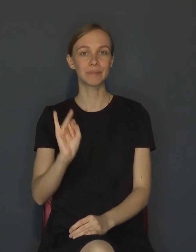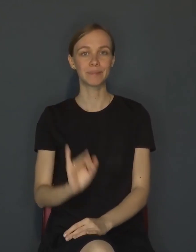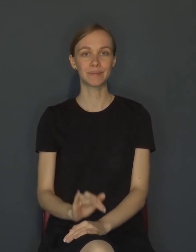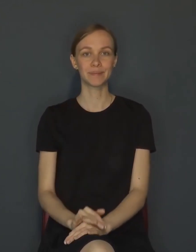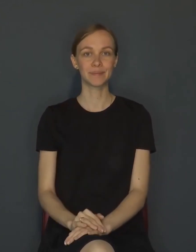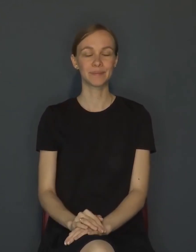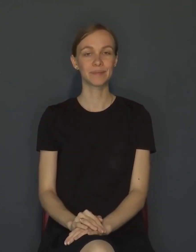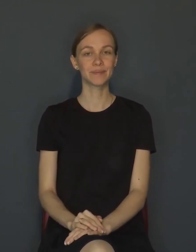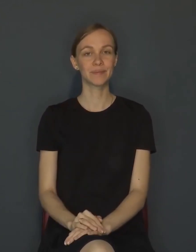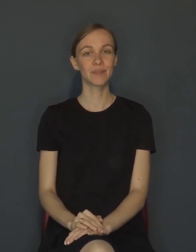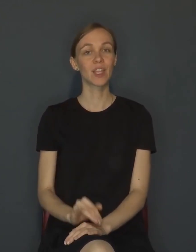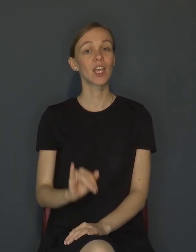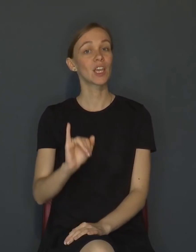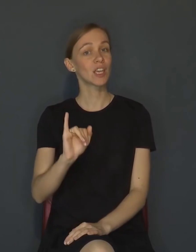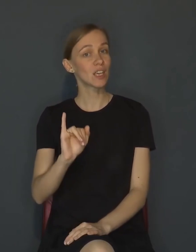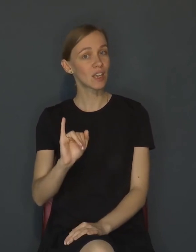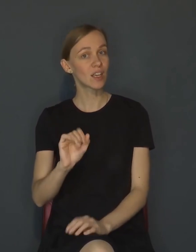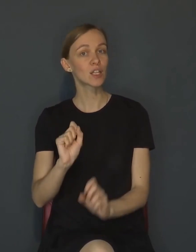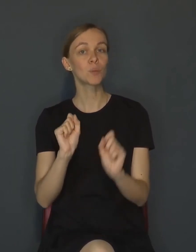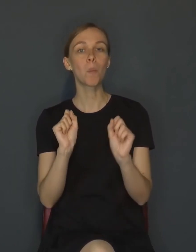із позолоченої бронзи,